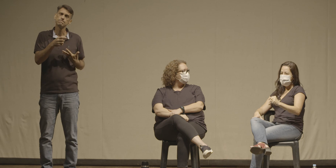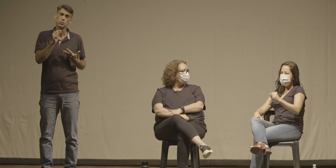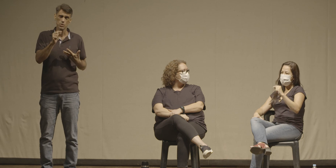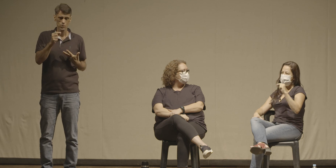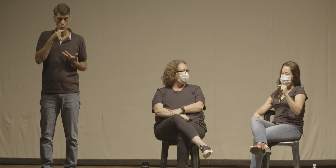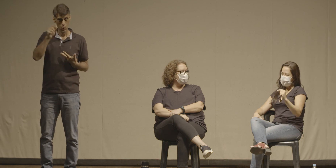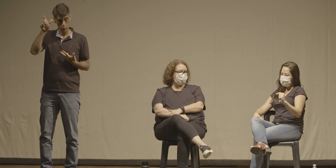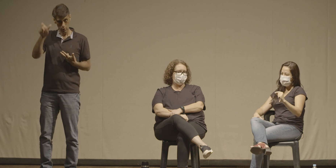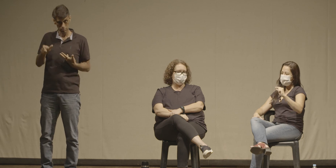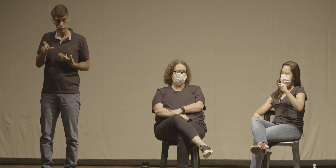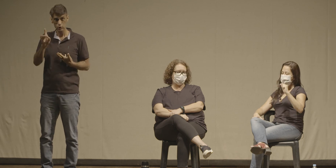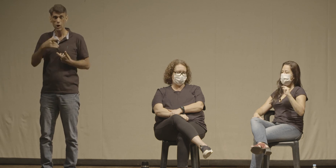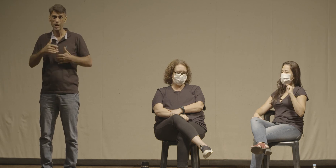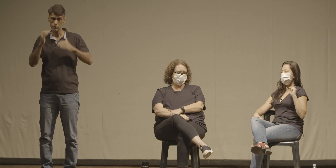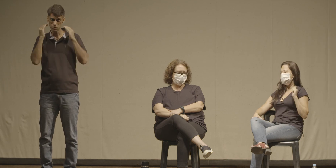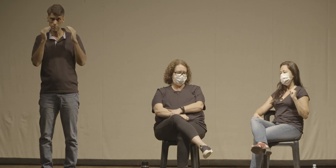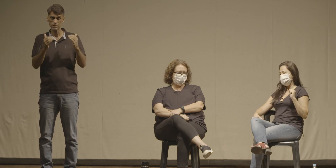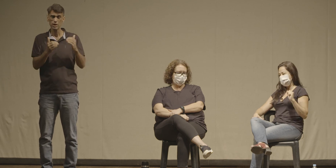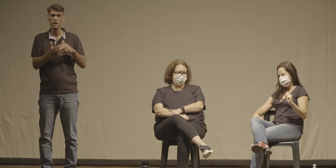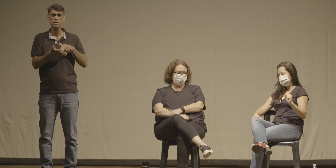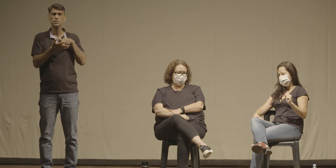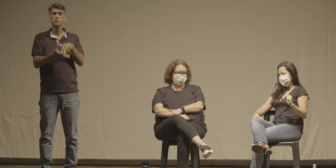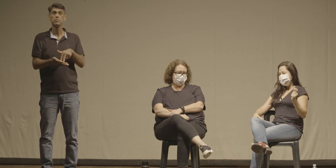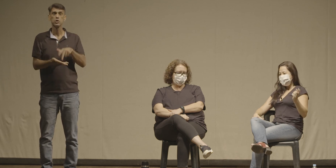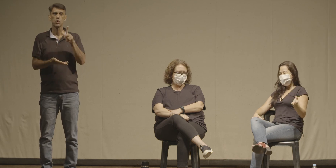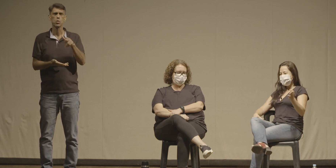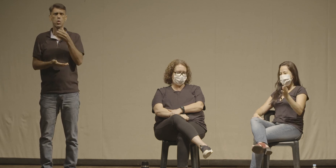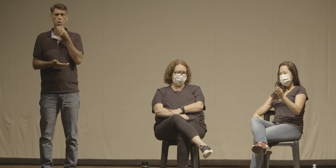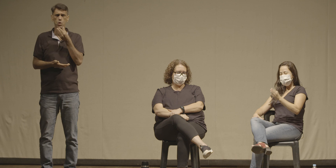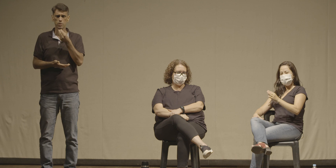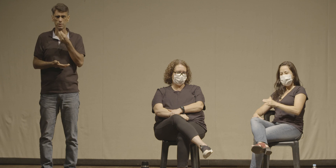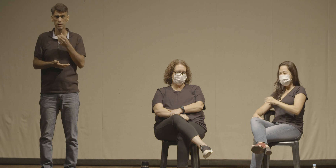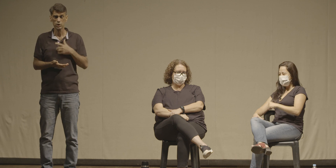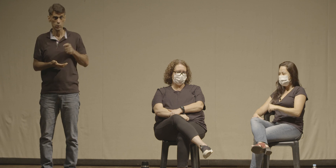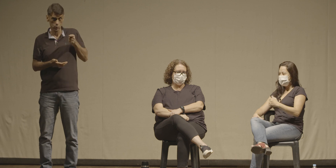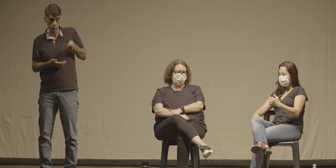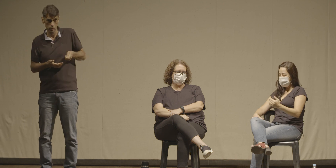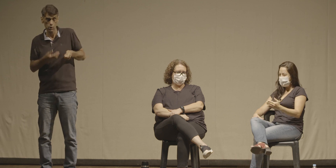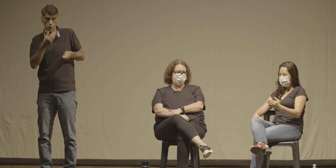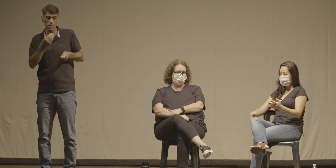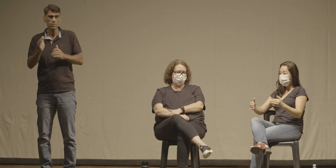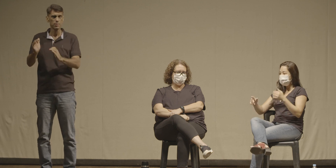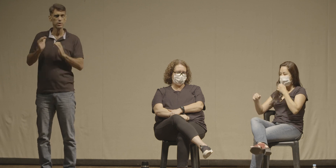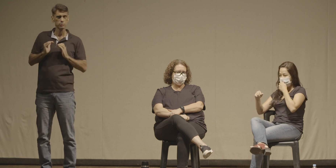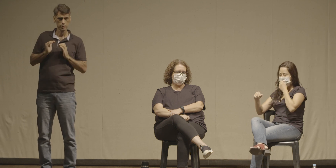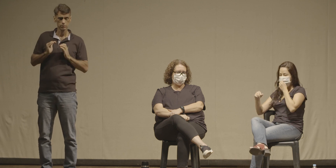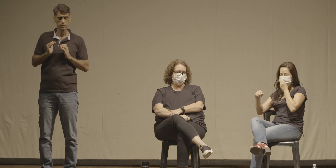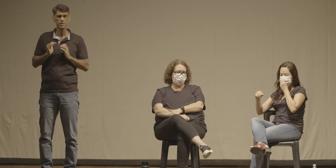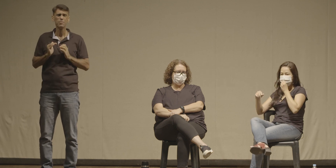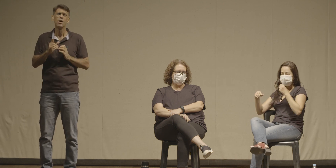o homem só respeita se ela tiver uma postura masculina. E ela tem uma postura masculina para ser respeitada. E quando eu